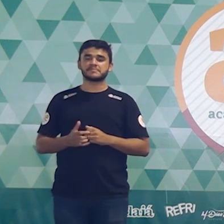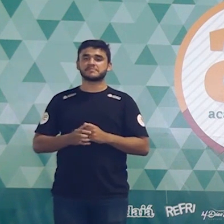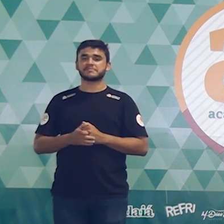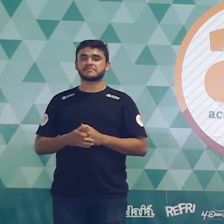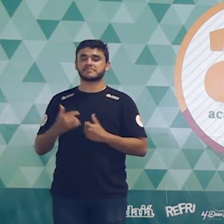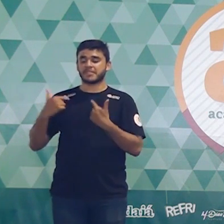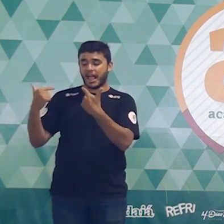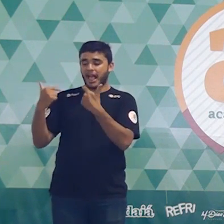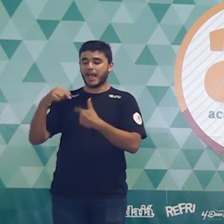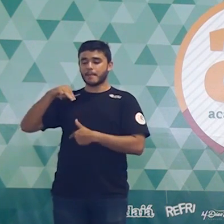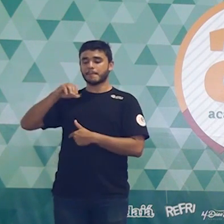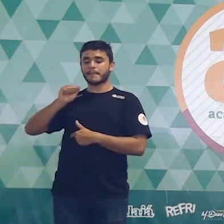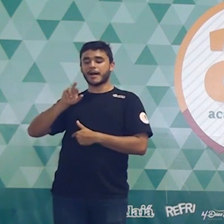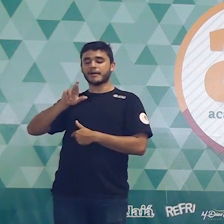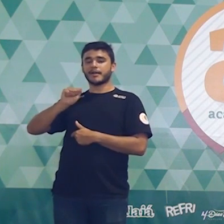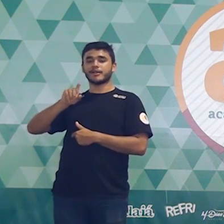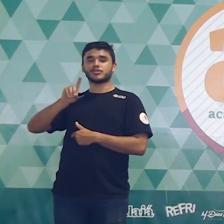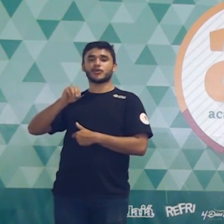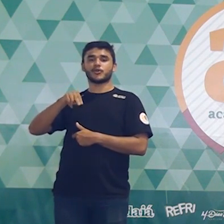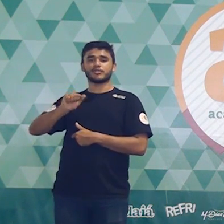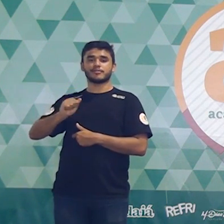quando pega, quando ele vira aqui, é gol.